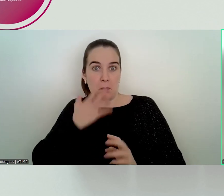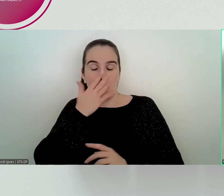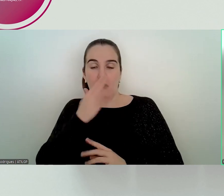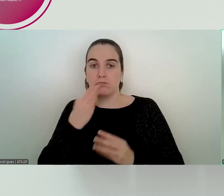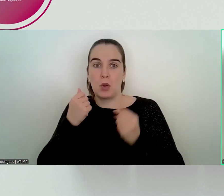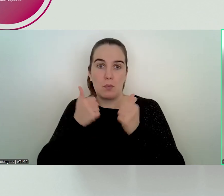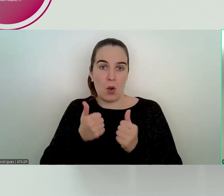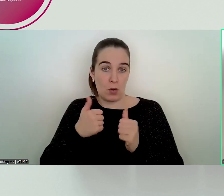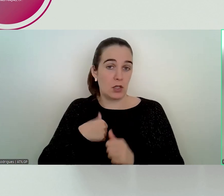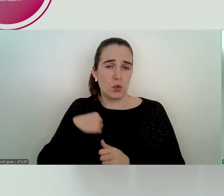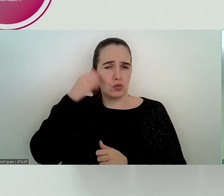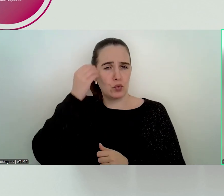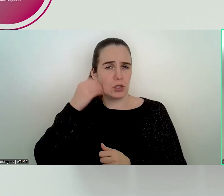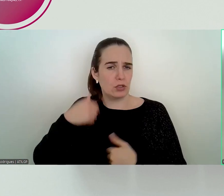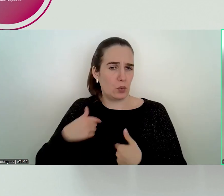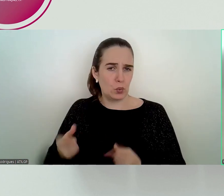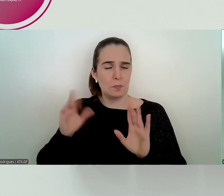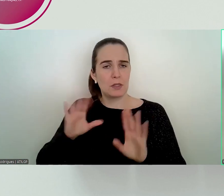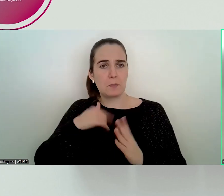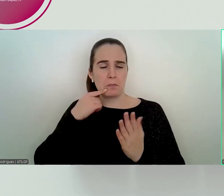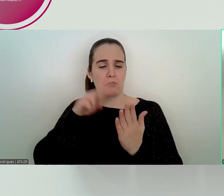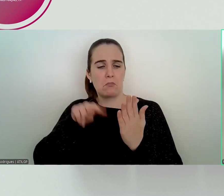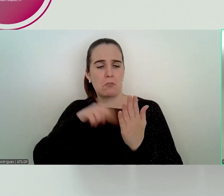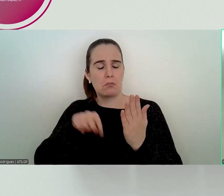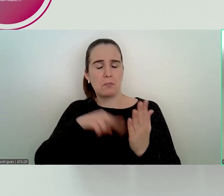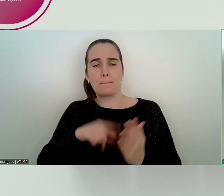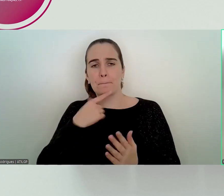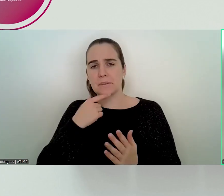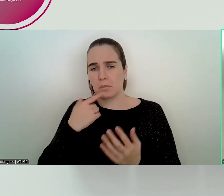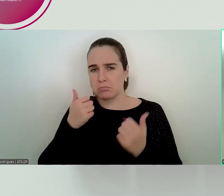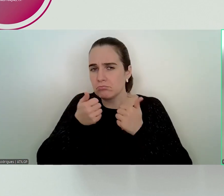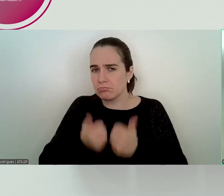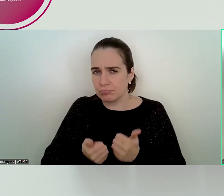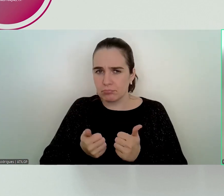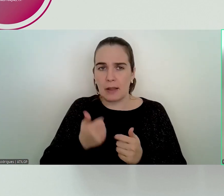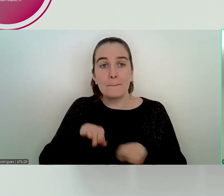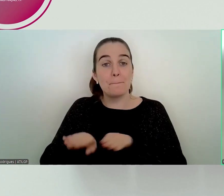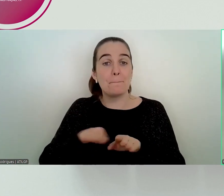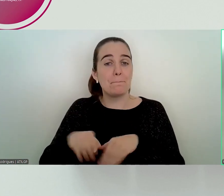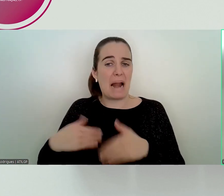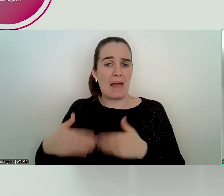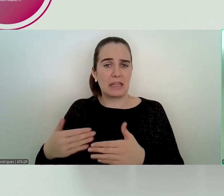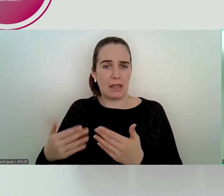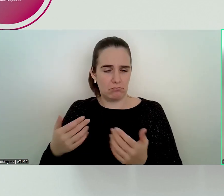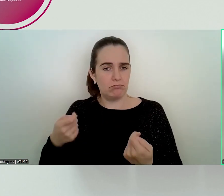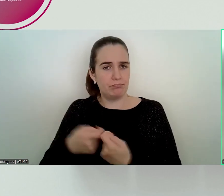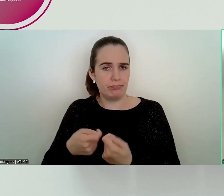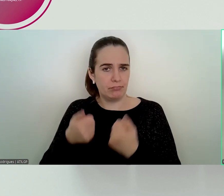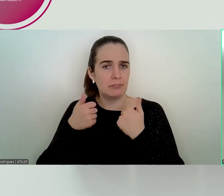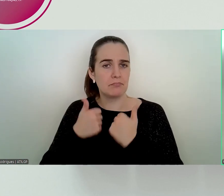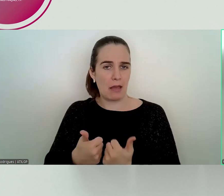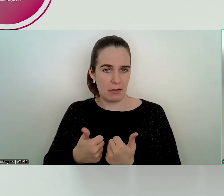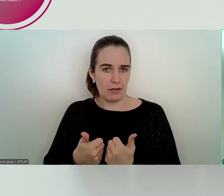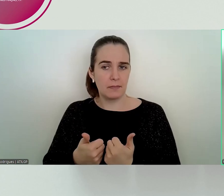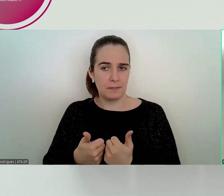não sou jurista, obviamente, mas acho que é na parte prática que há